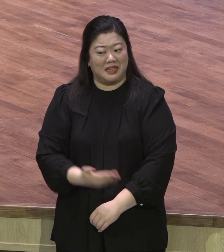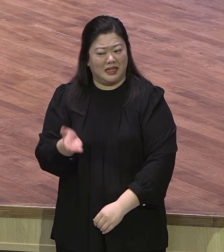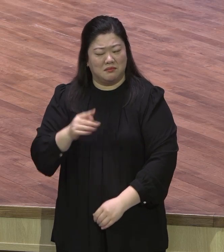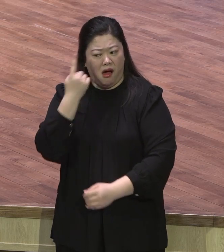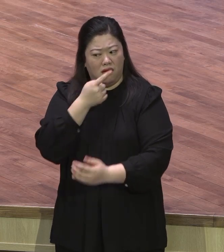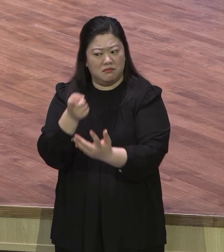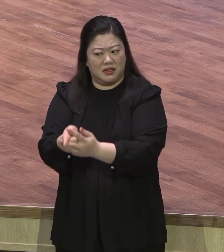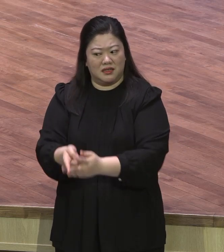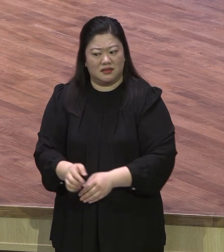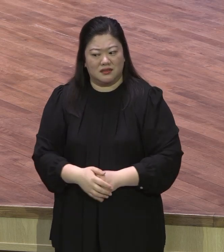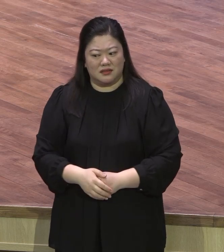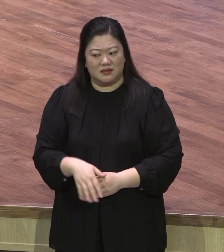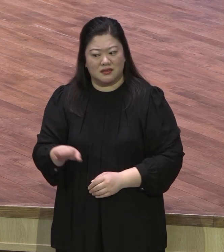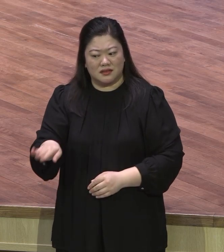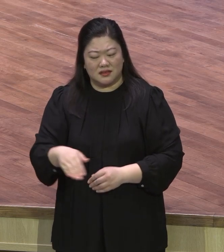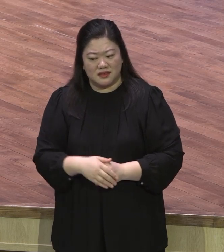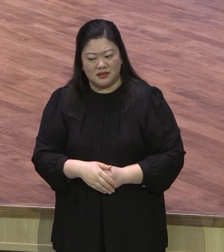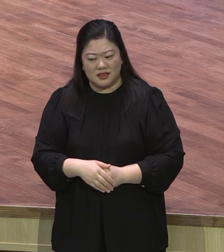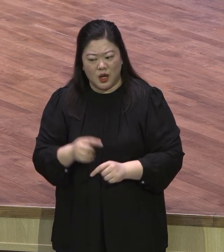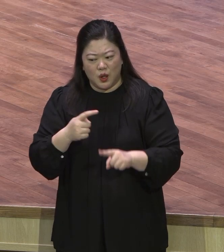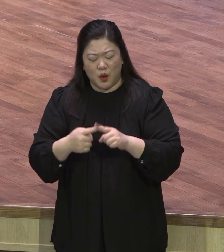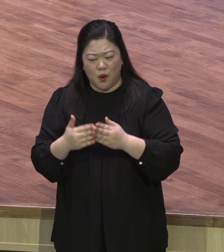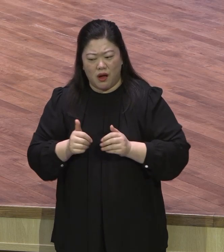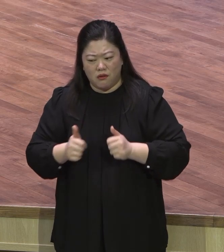복음 안 가지면 고생 말깁니다